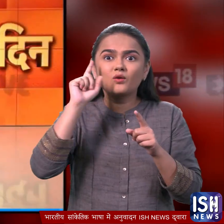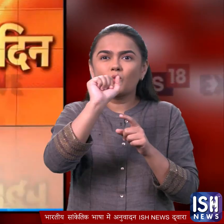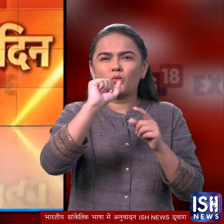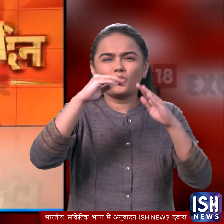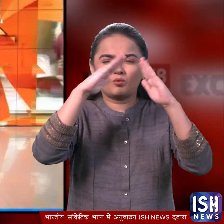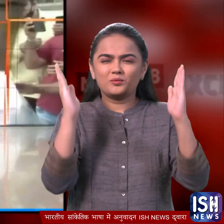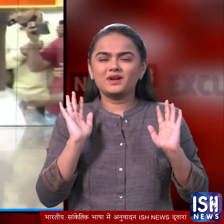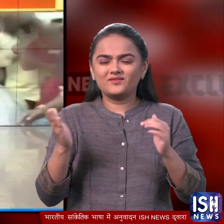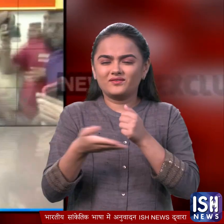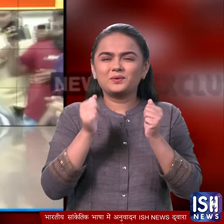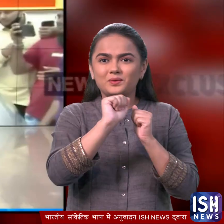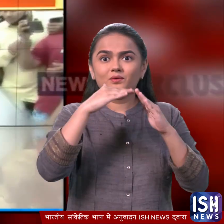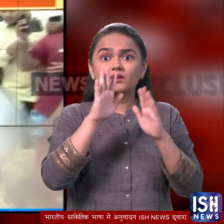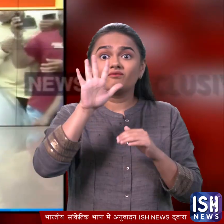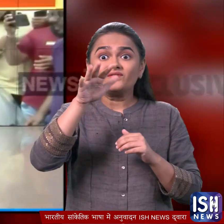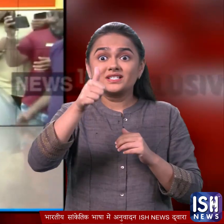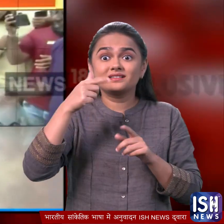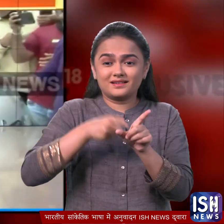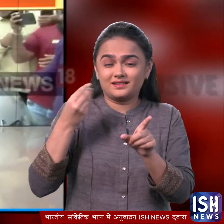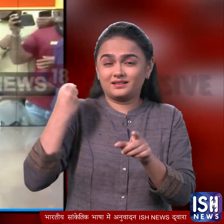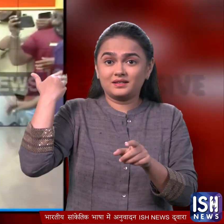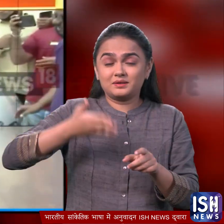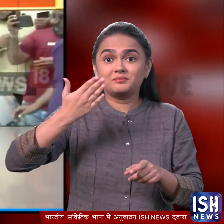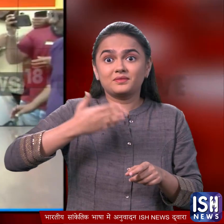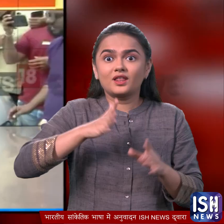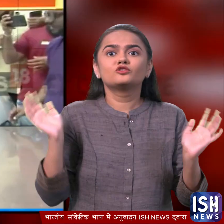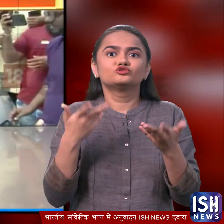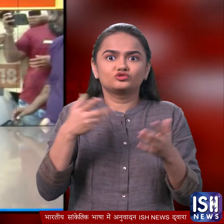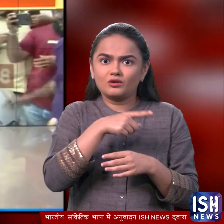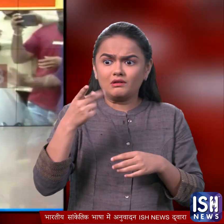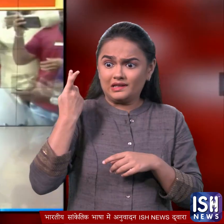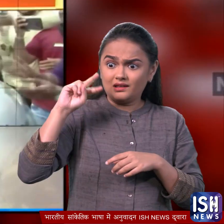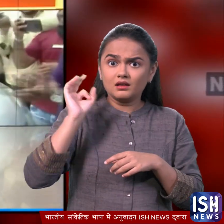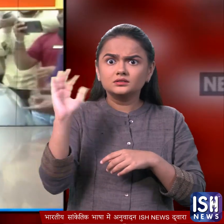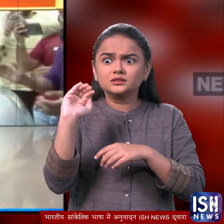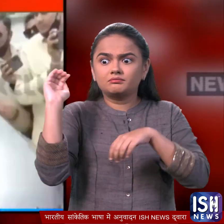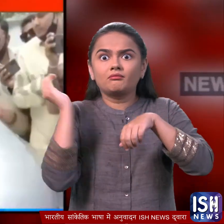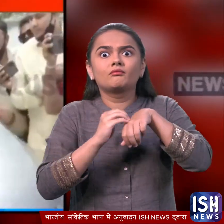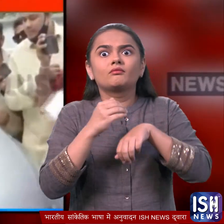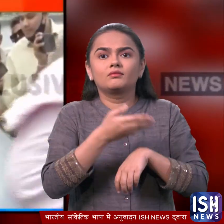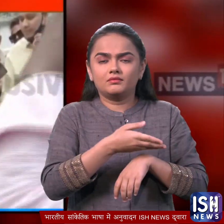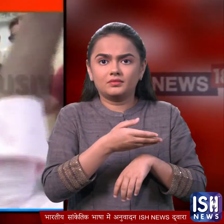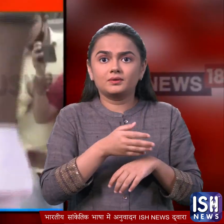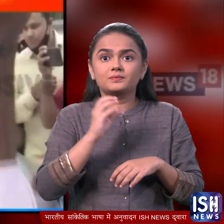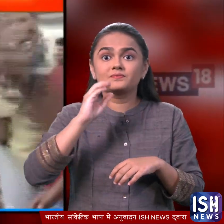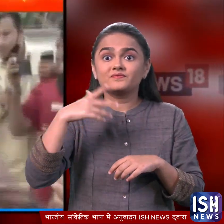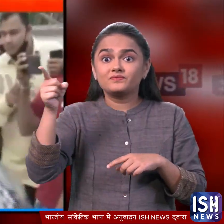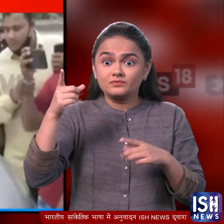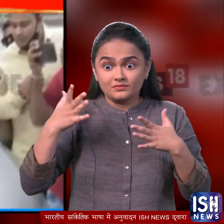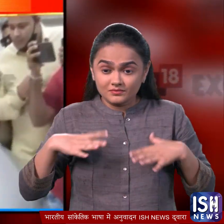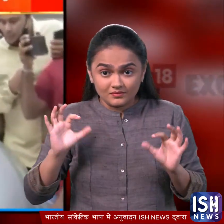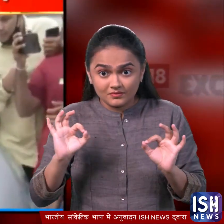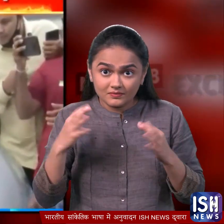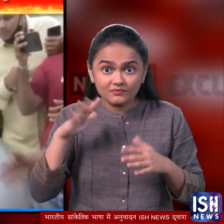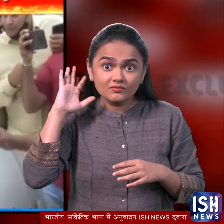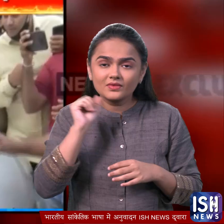फार्म हाउस में अपना 56वां जन्मदिन मनाया। 2 दिन पहले इसी फार्म हाउस पर एक सांप ने उन्हें डस लिया था और उनके ठीक होने